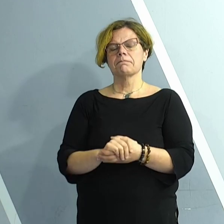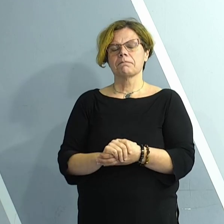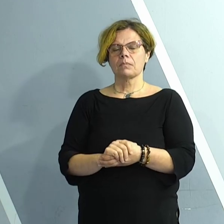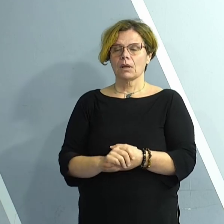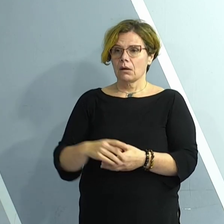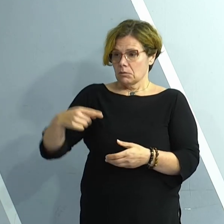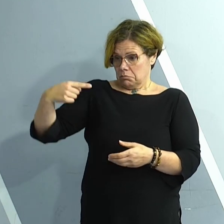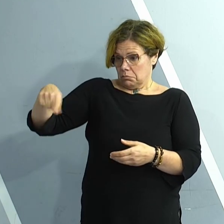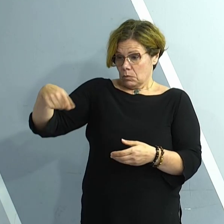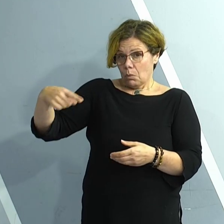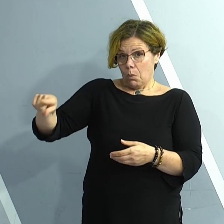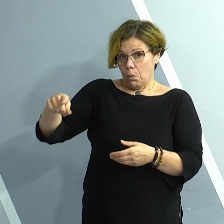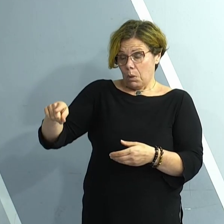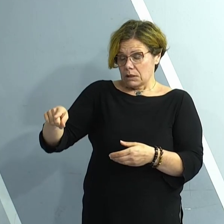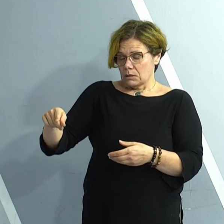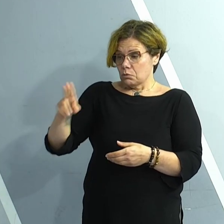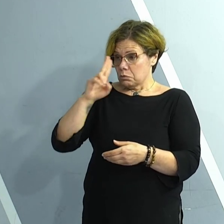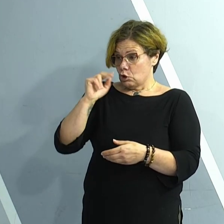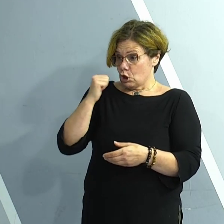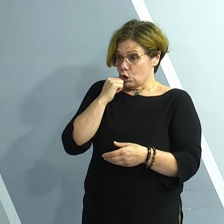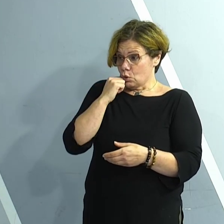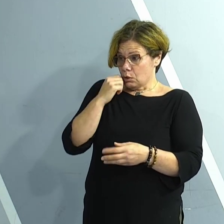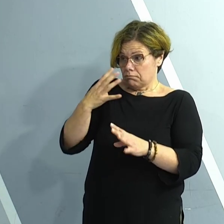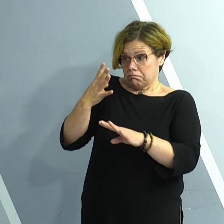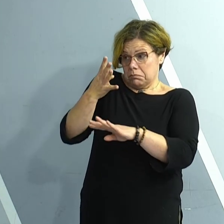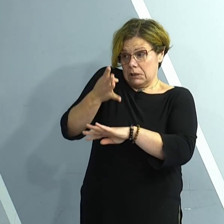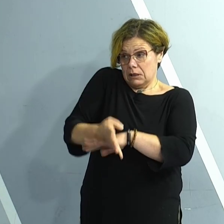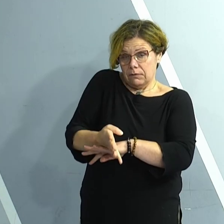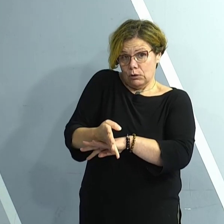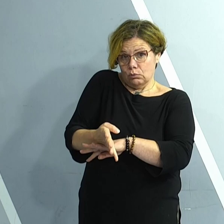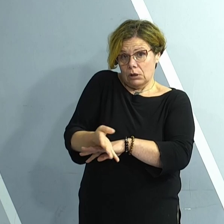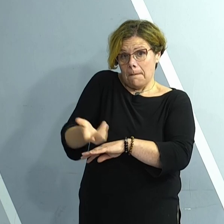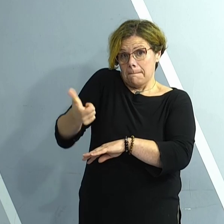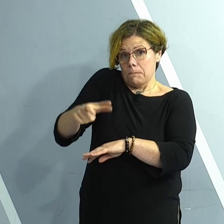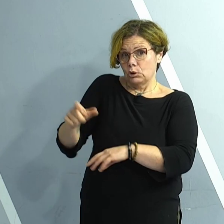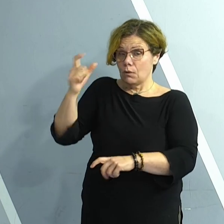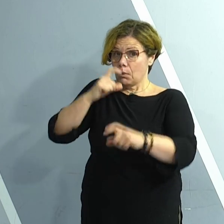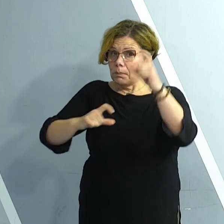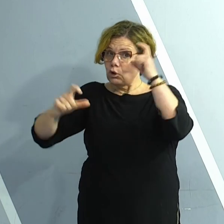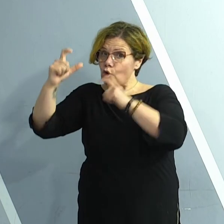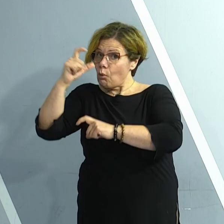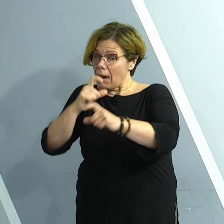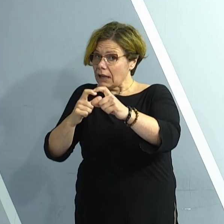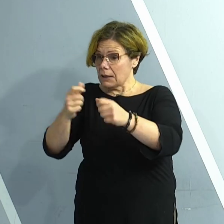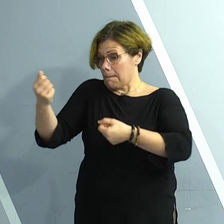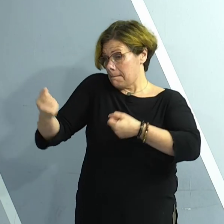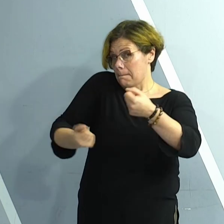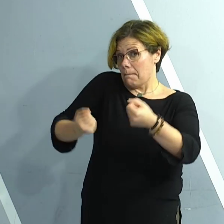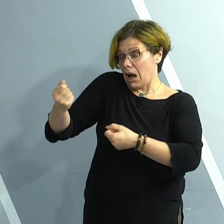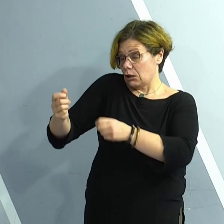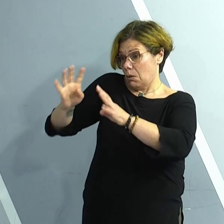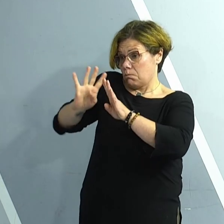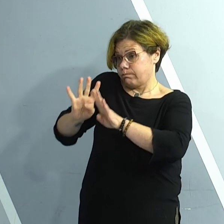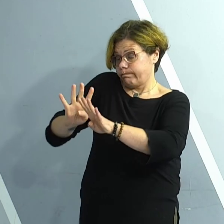Su questa sistemazione sono intervenuti i genitori, preoccupati per